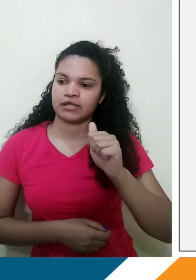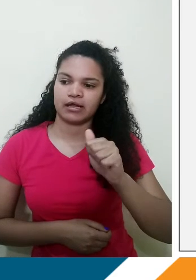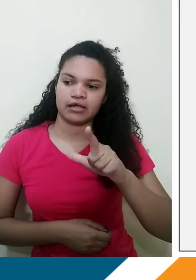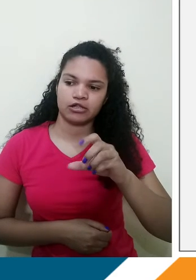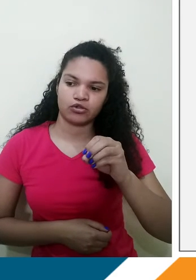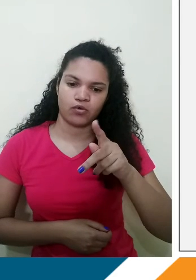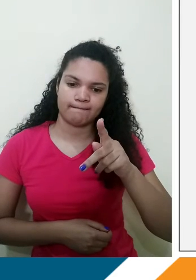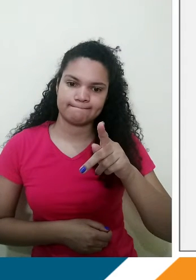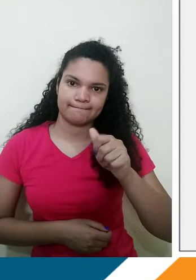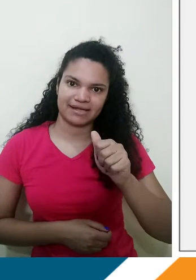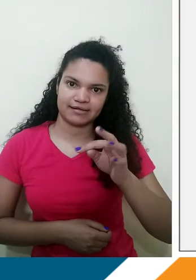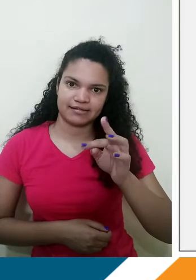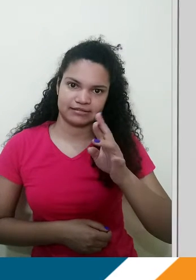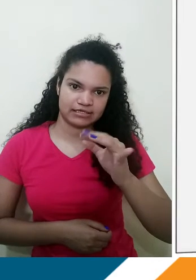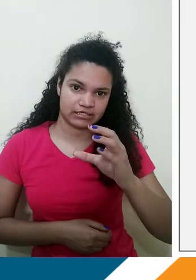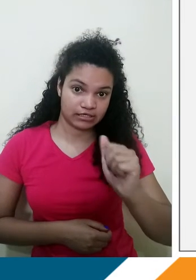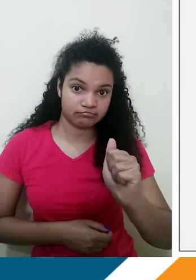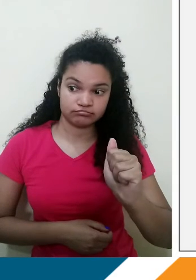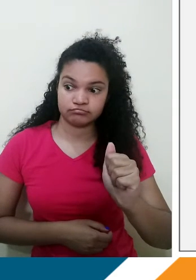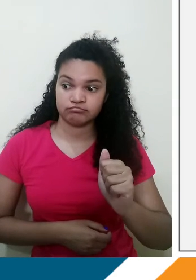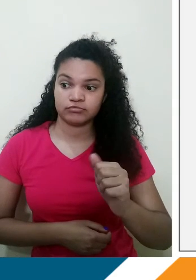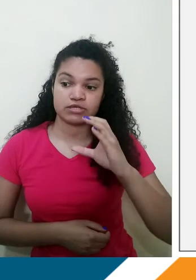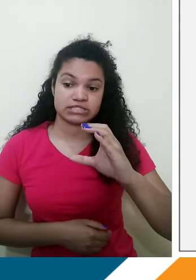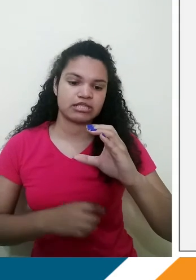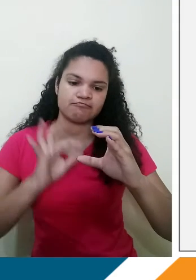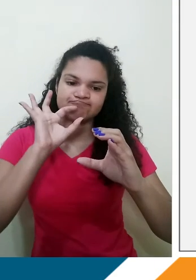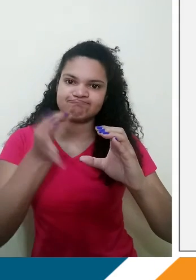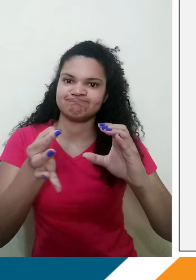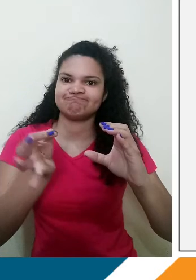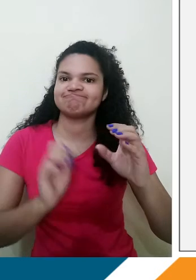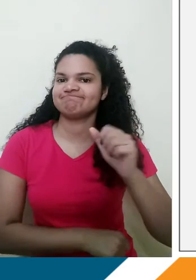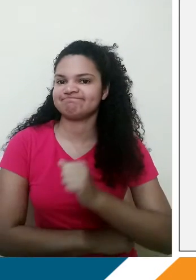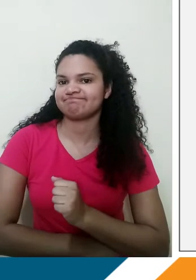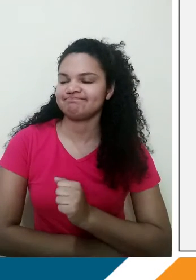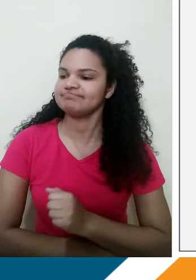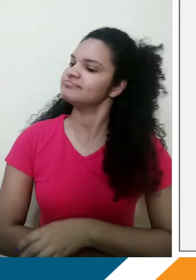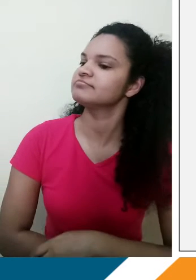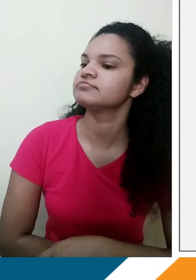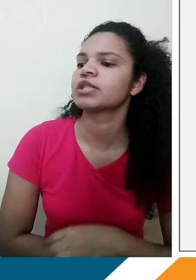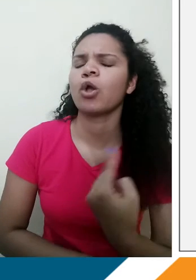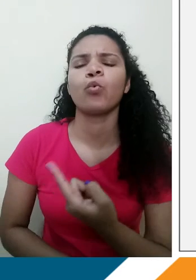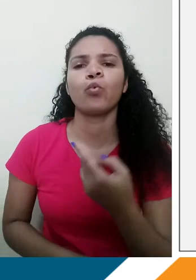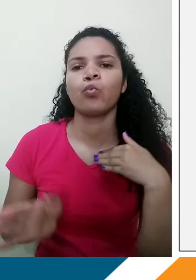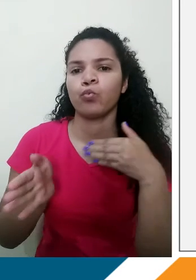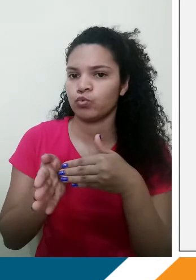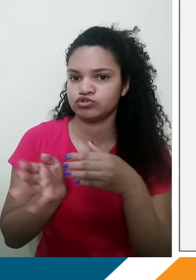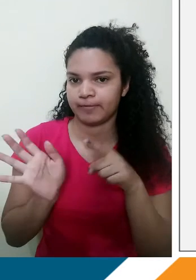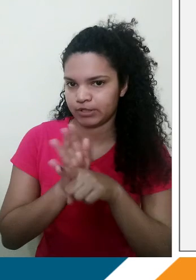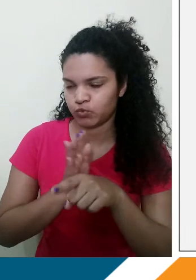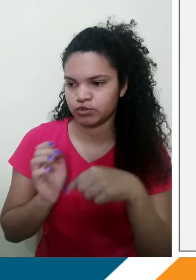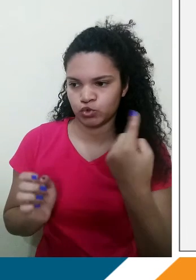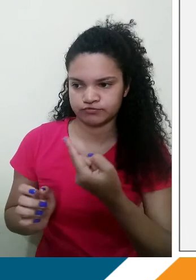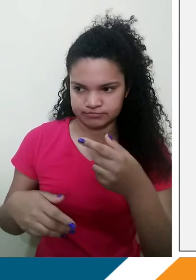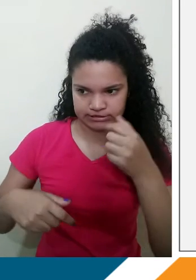A terceira e última questão que nós vamos analisar é a seguinte. Em uma atividade prática, um professor propôs o